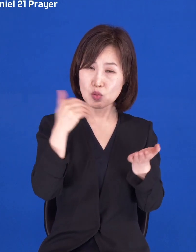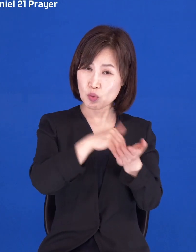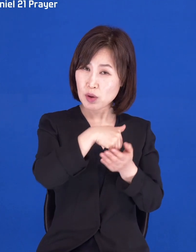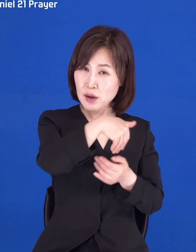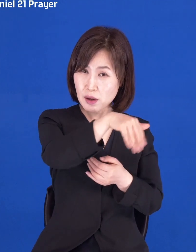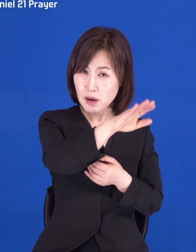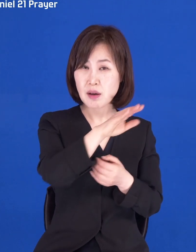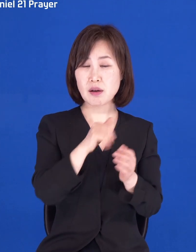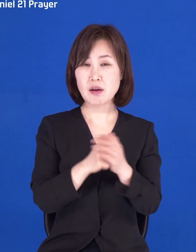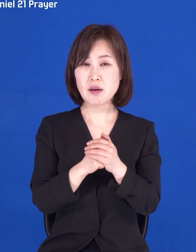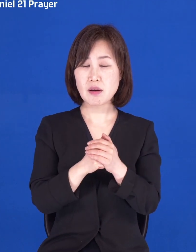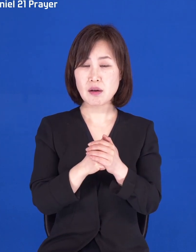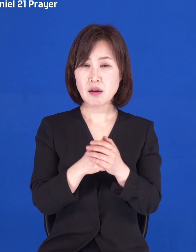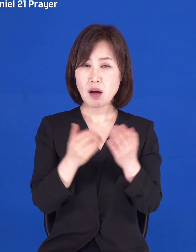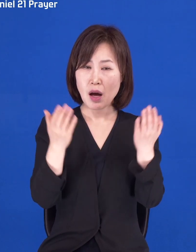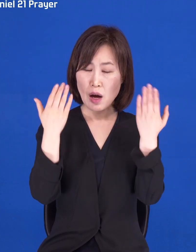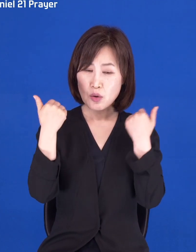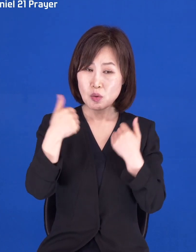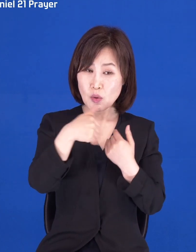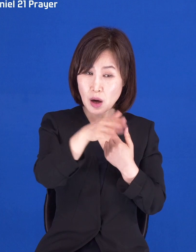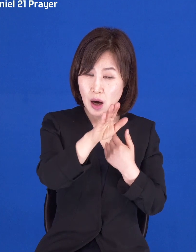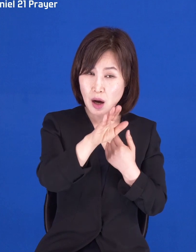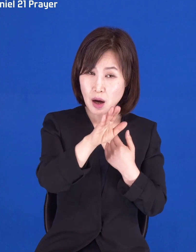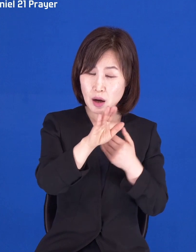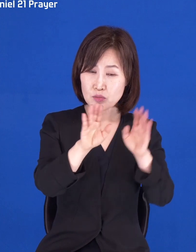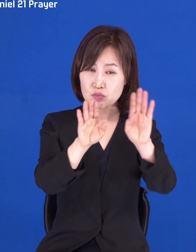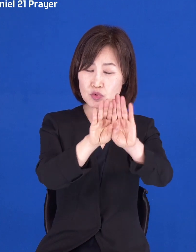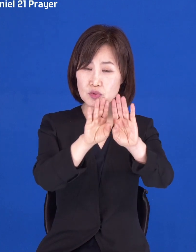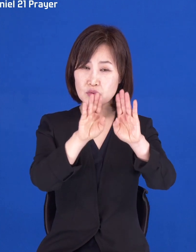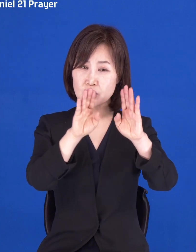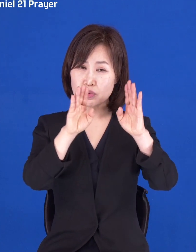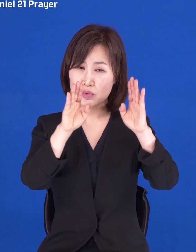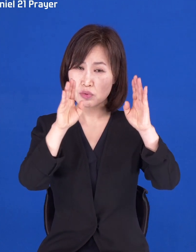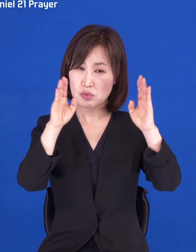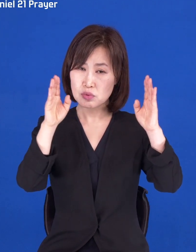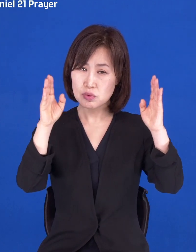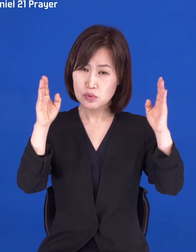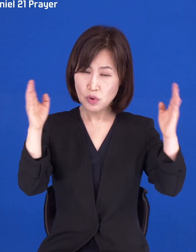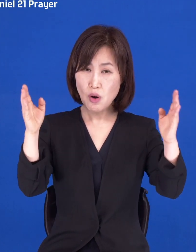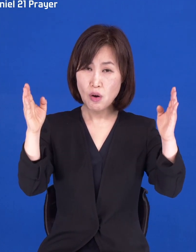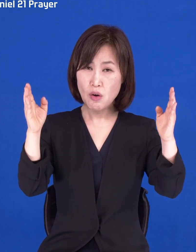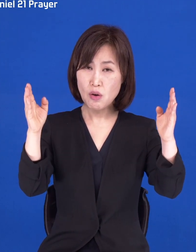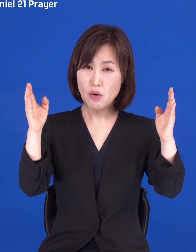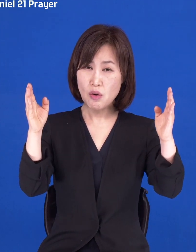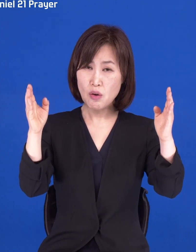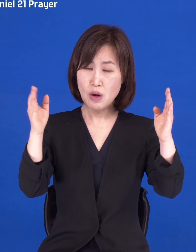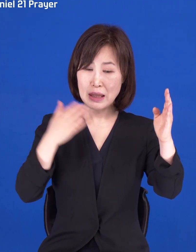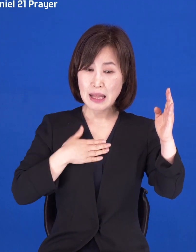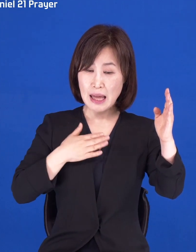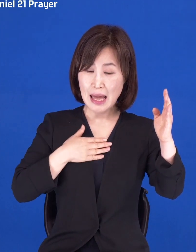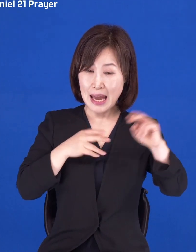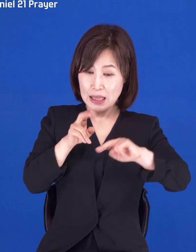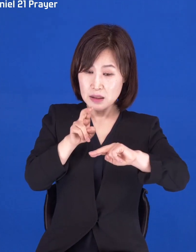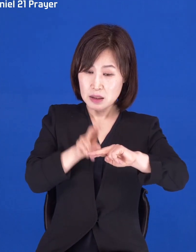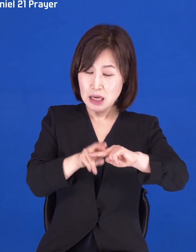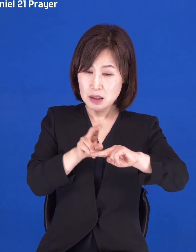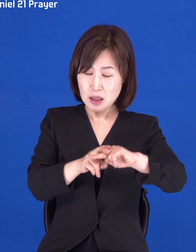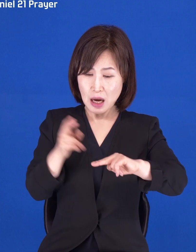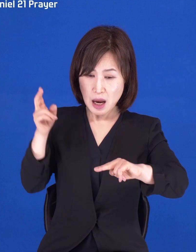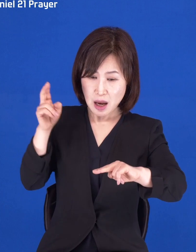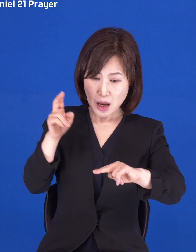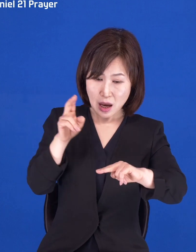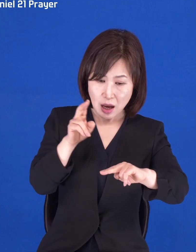갔어요. 학교 가서 출입문을 딱 교실 문 열고 교실에 들어가서 제 책상에 앉으려는 순간